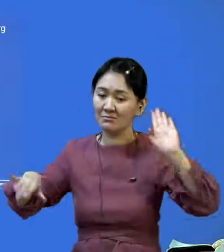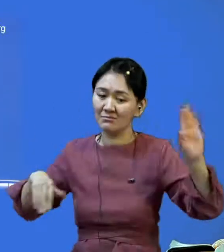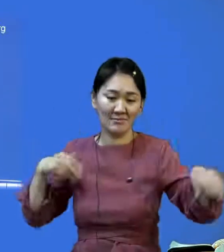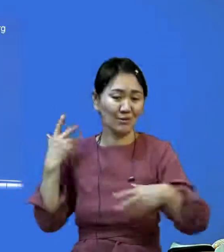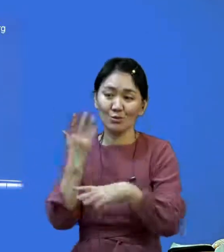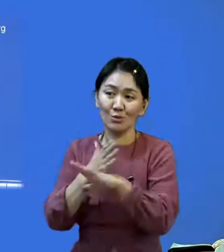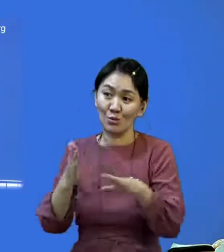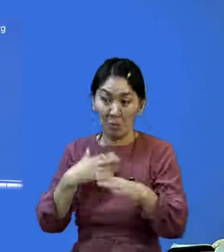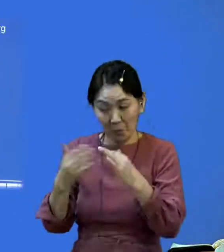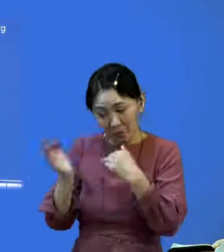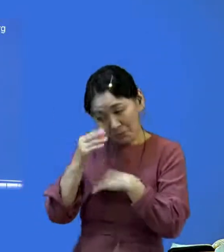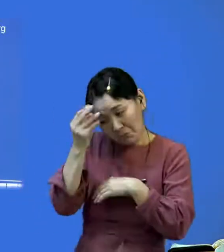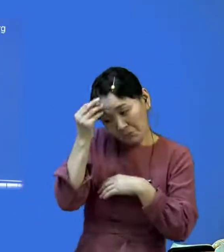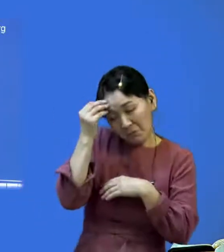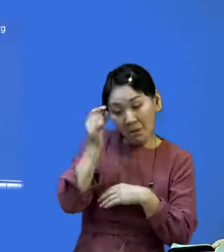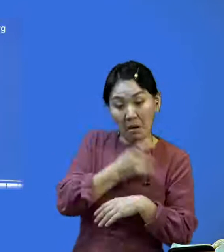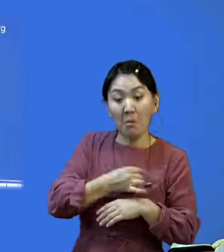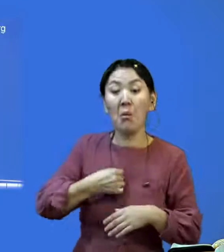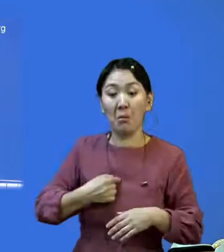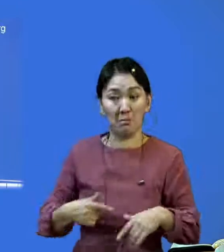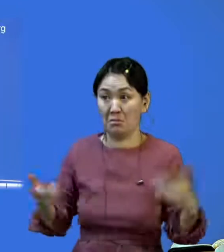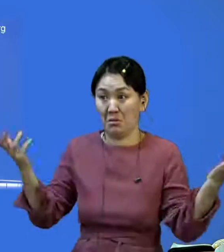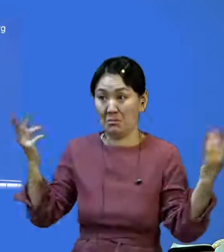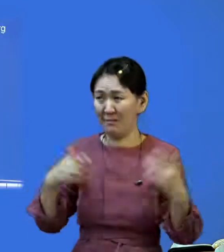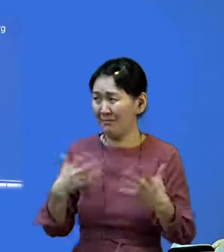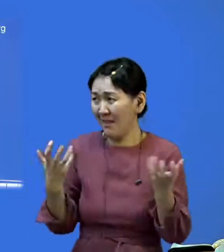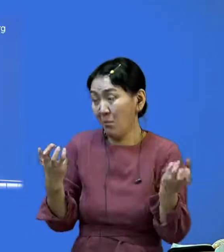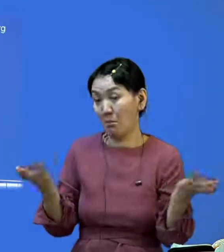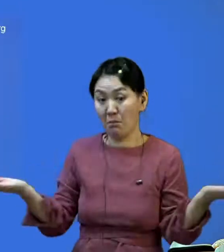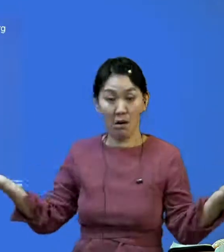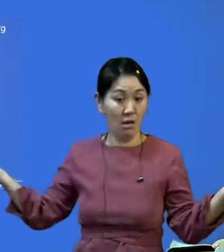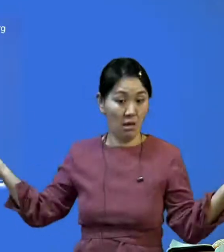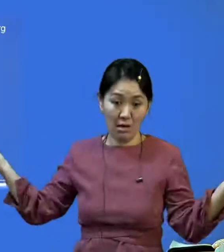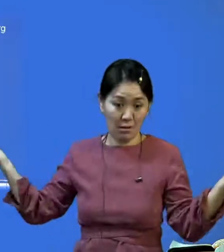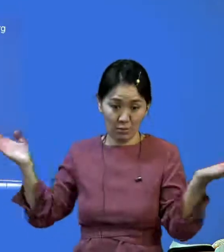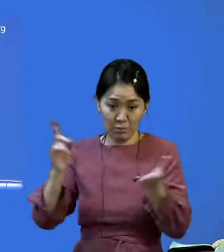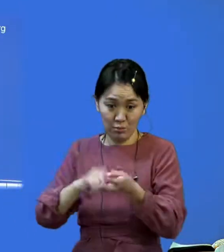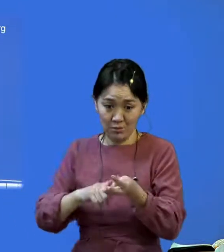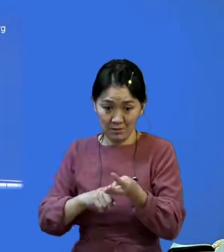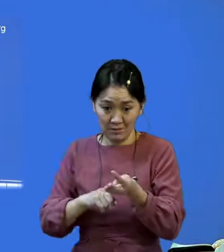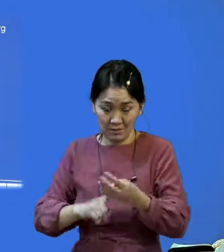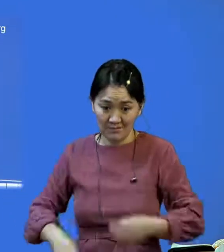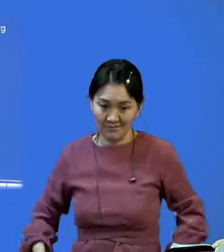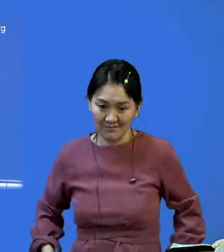Үхэхээ сайх уу? Та бүхэн ардаа атархах зүйл байхгүй.